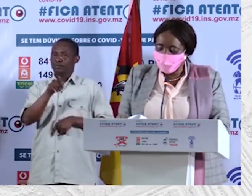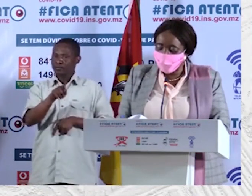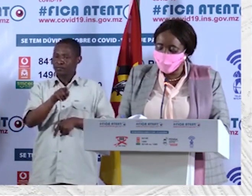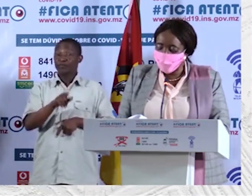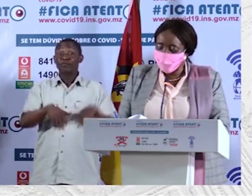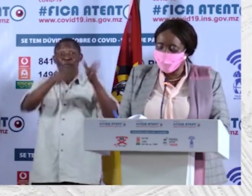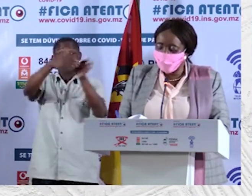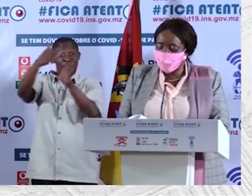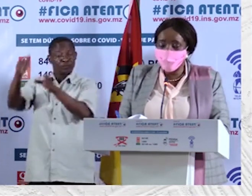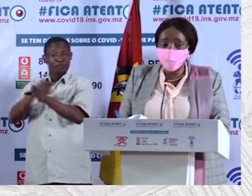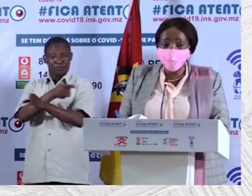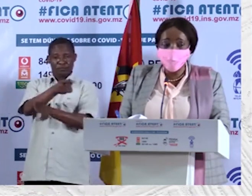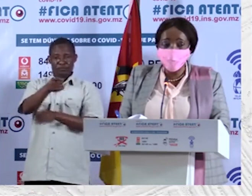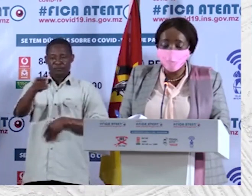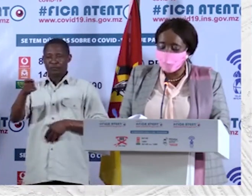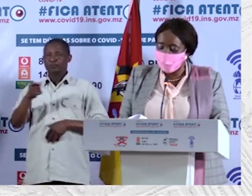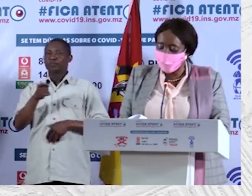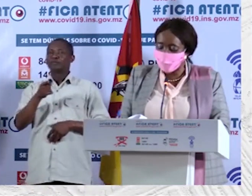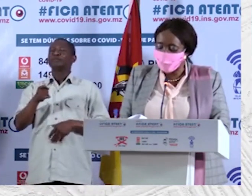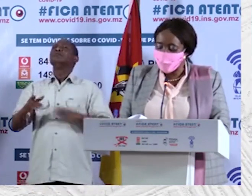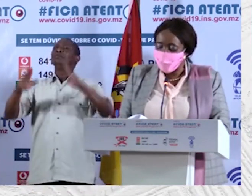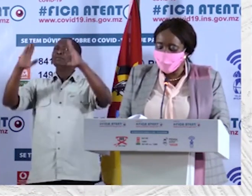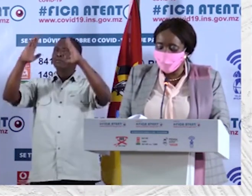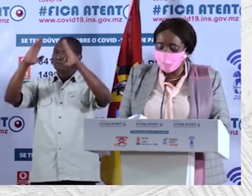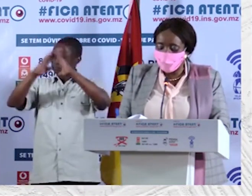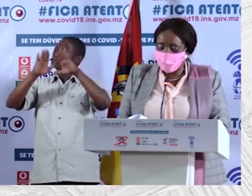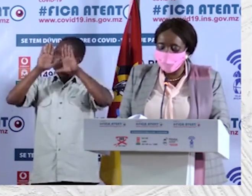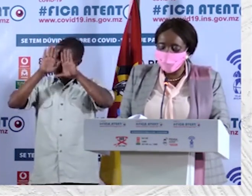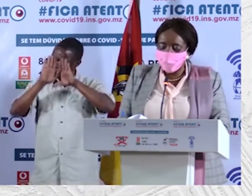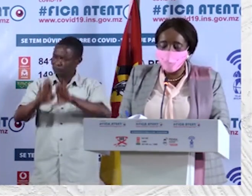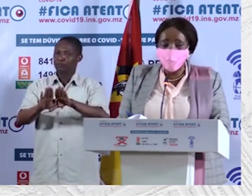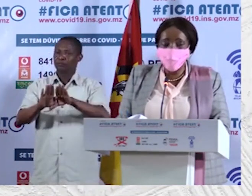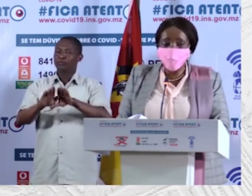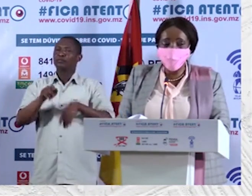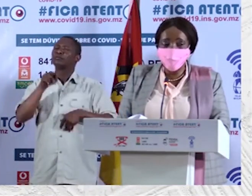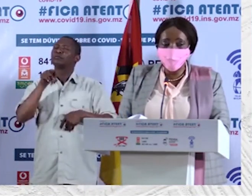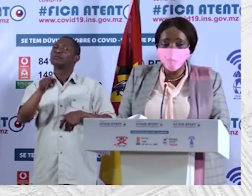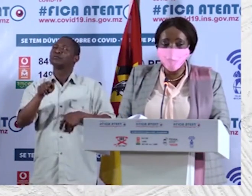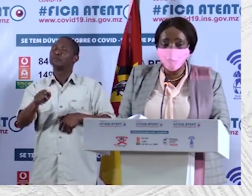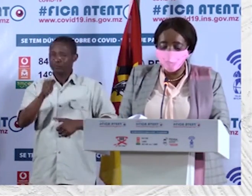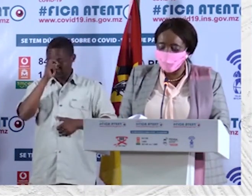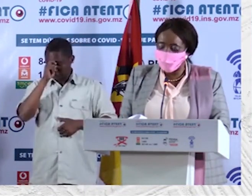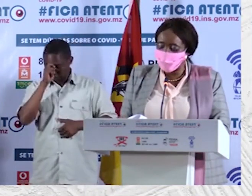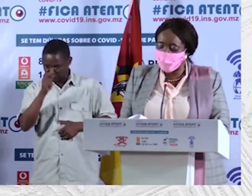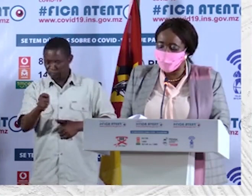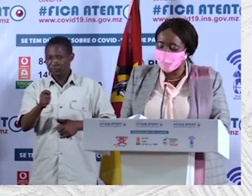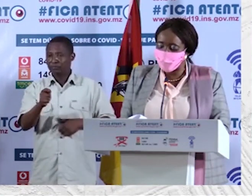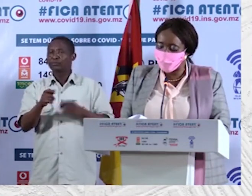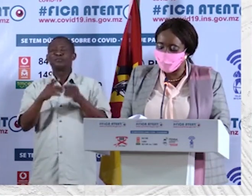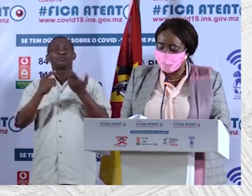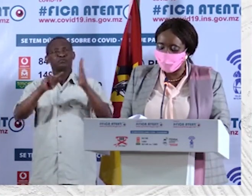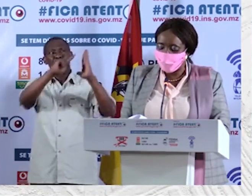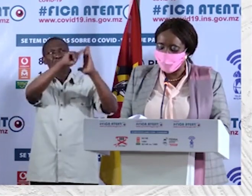Estas pessoas devem permanecer em casa e cumprir com procedimentos todos de